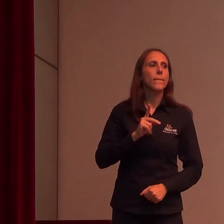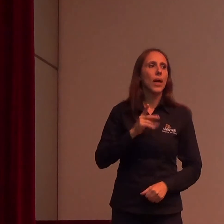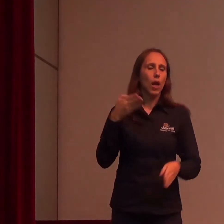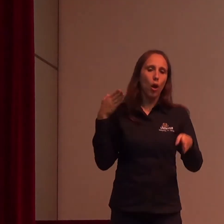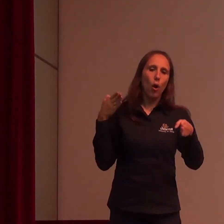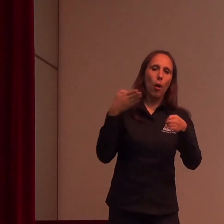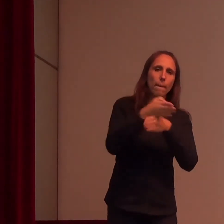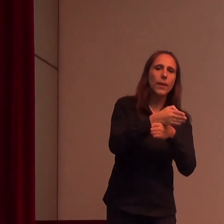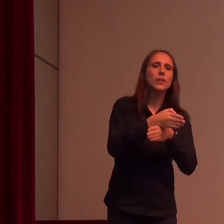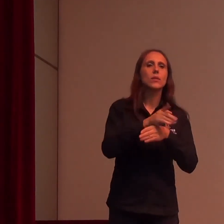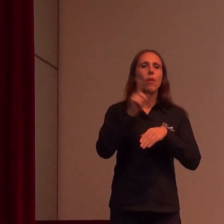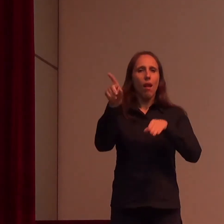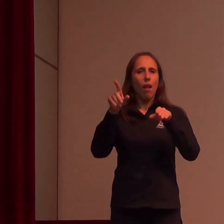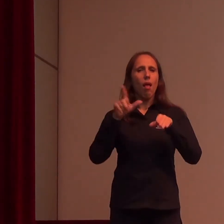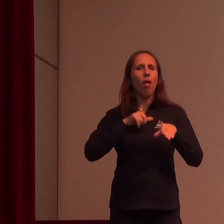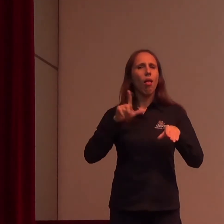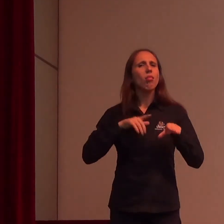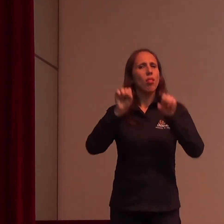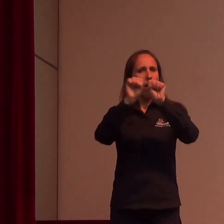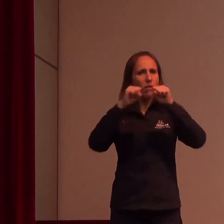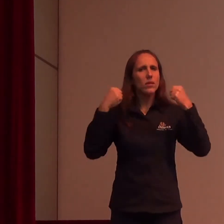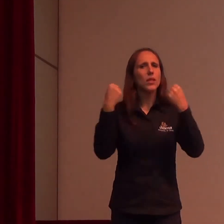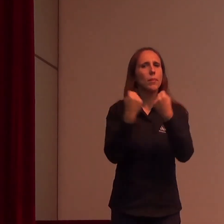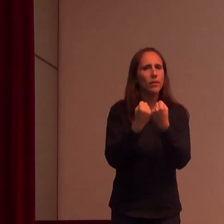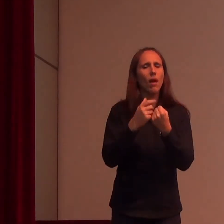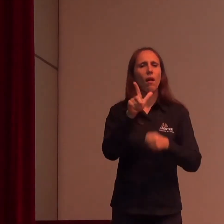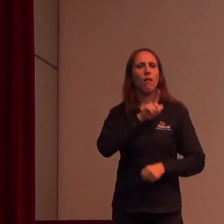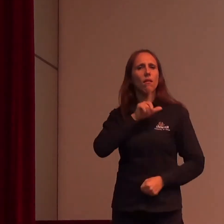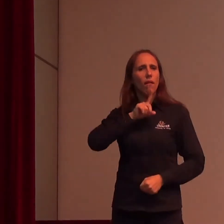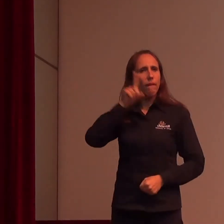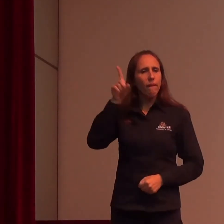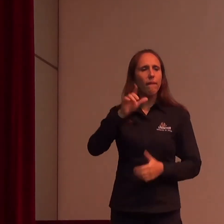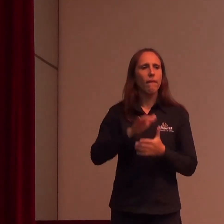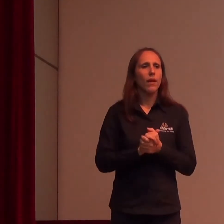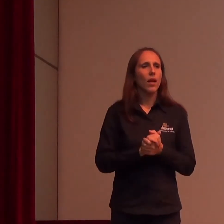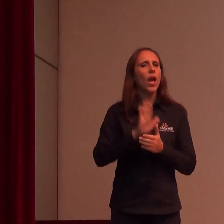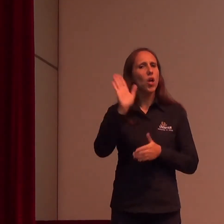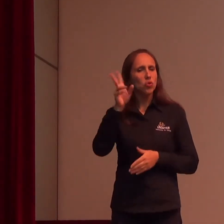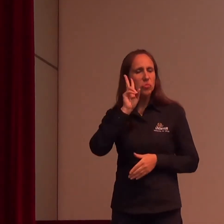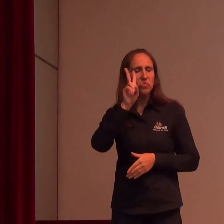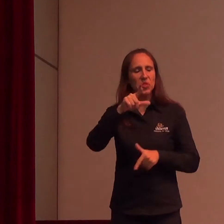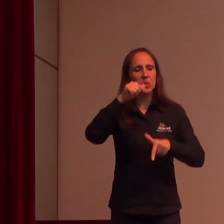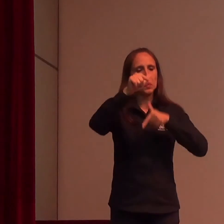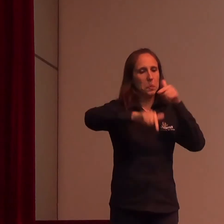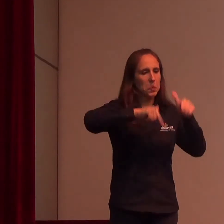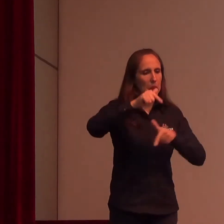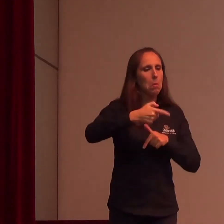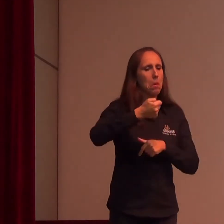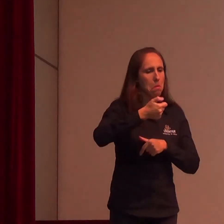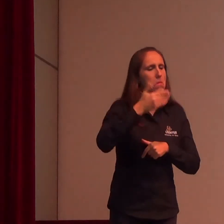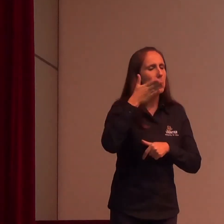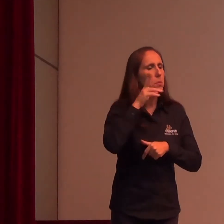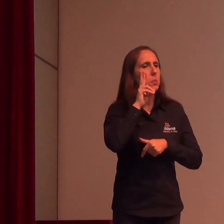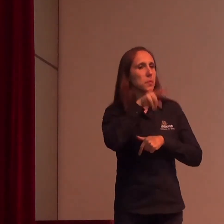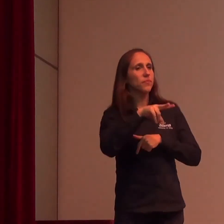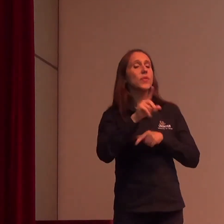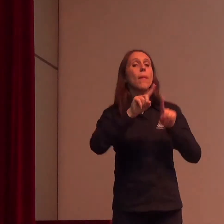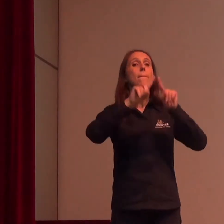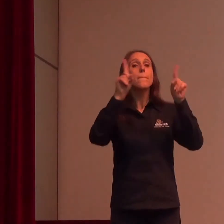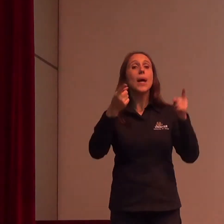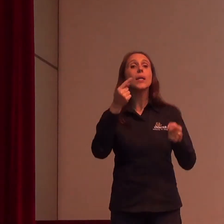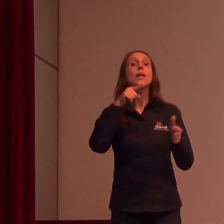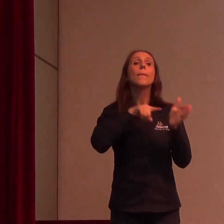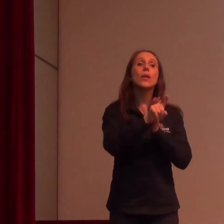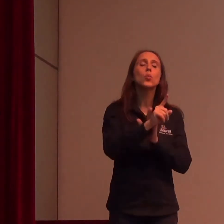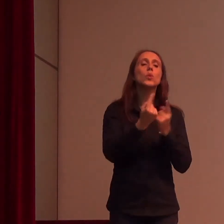seminário que a ONCB promoveu, já vi um pouco desse trabalho apresentado lá, mas a pergunta é, qual a